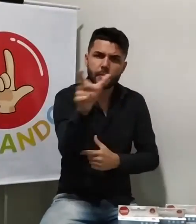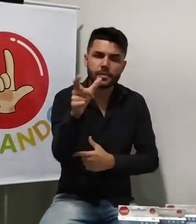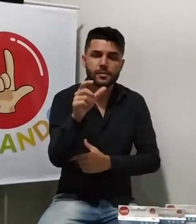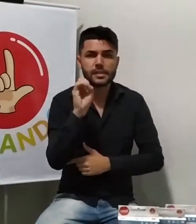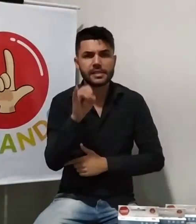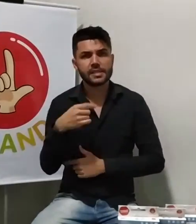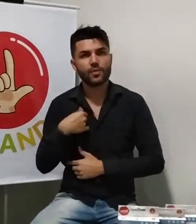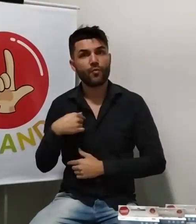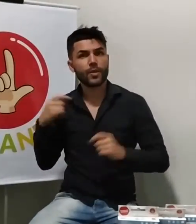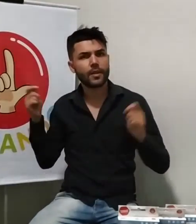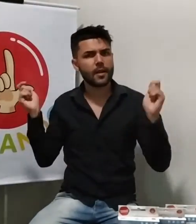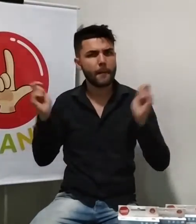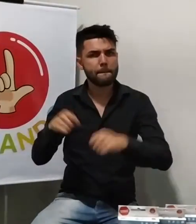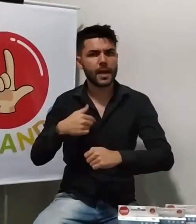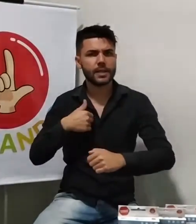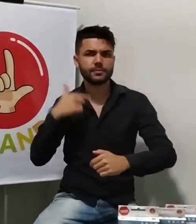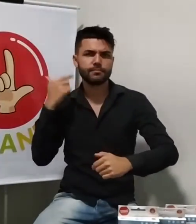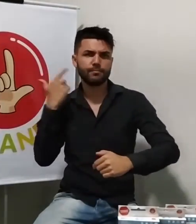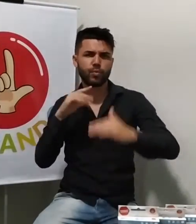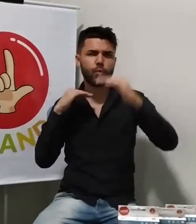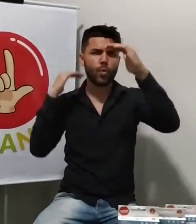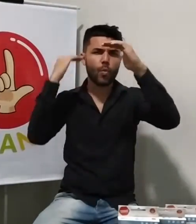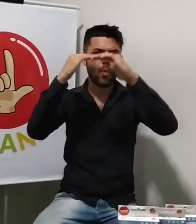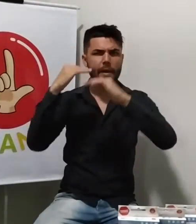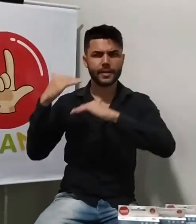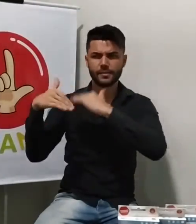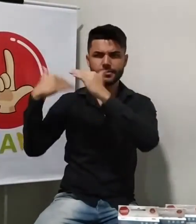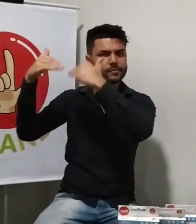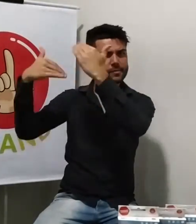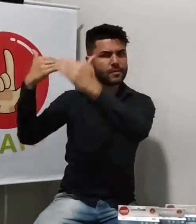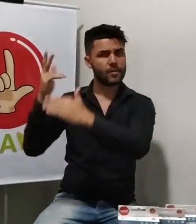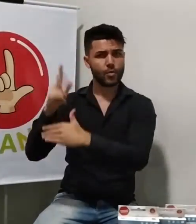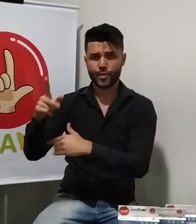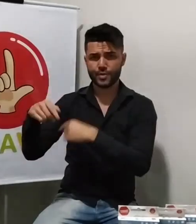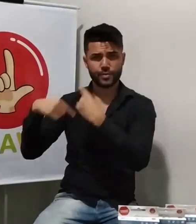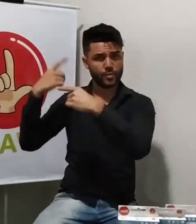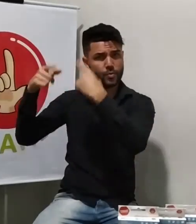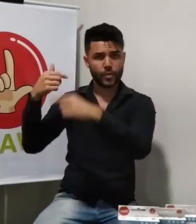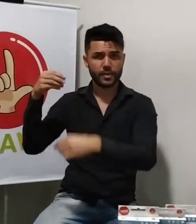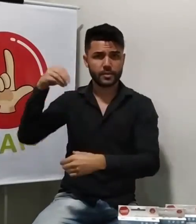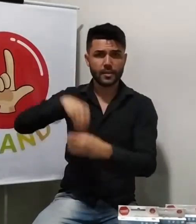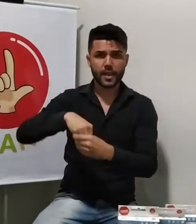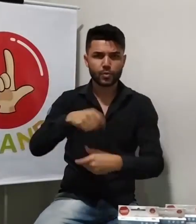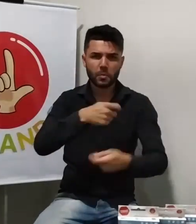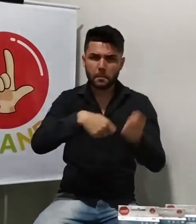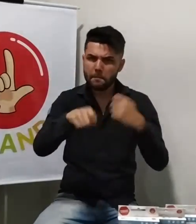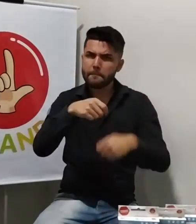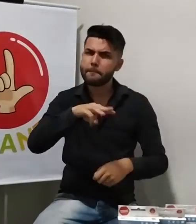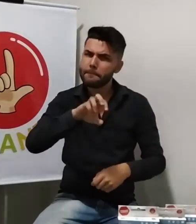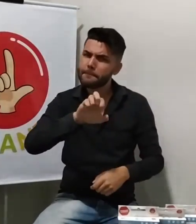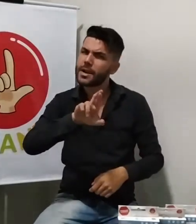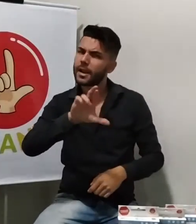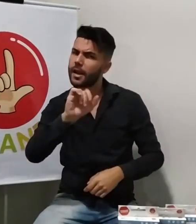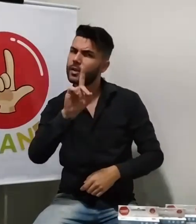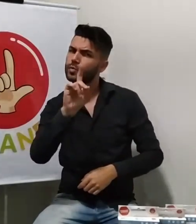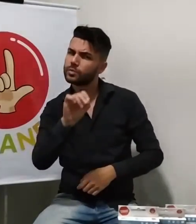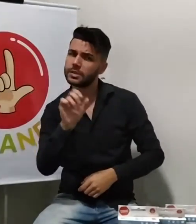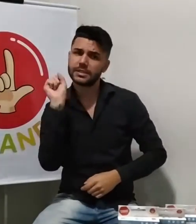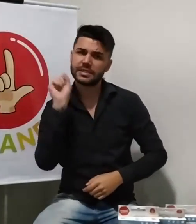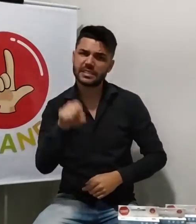fui capaz de crescer, de escalar e continuar crescendo e escalando dentro desse mercado selvagem, desse sistema podre, né? Desse sistema nojento, onde